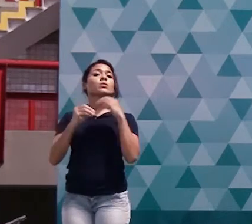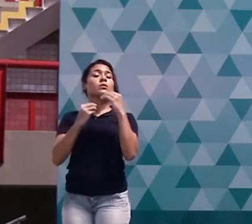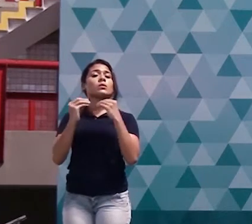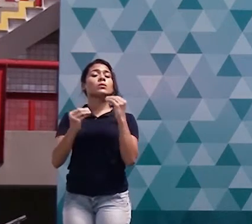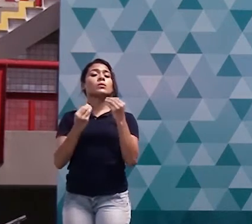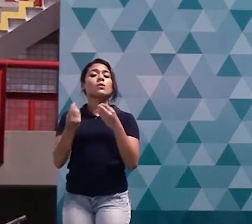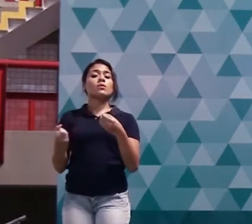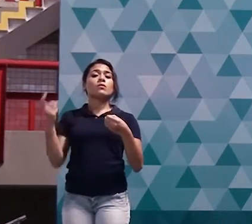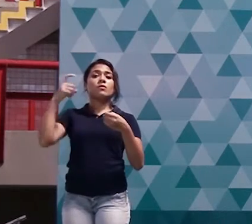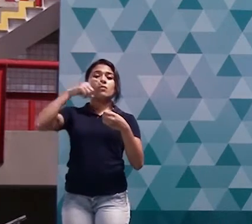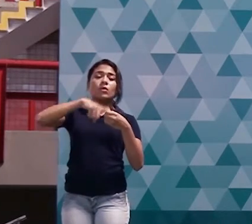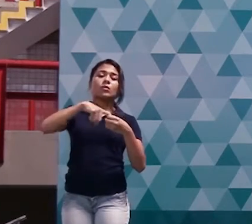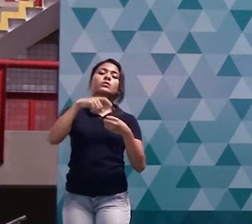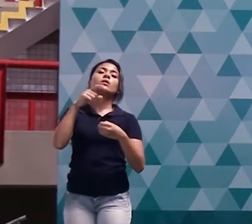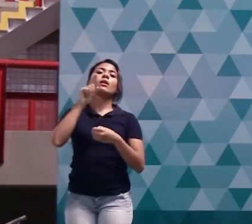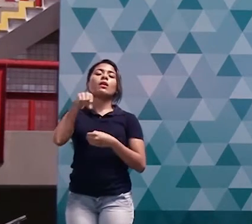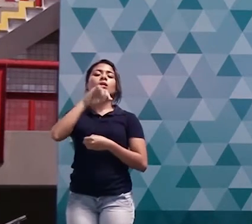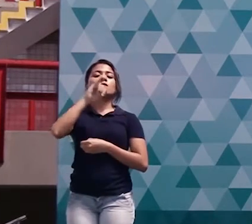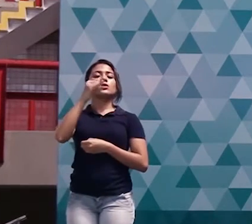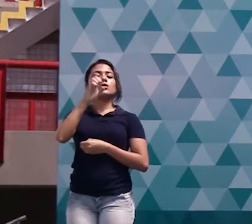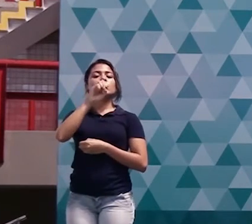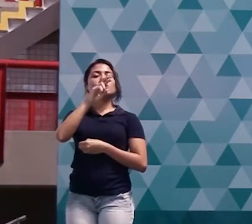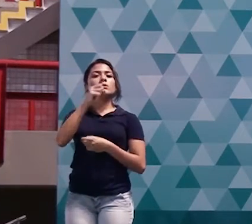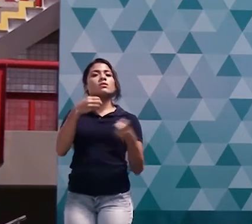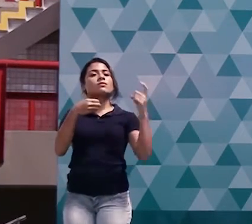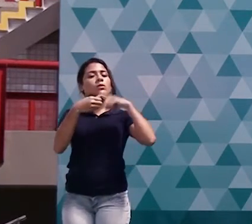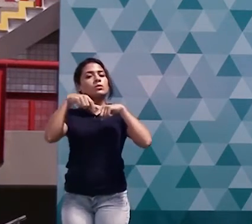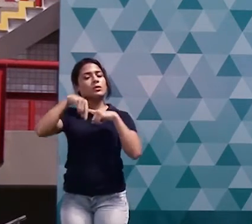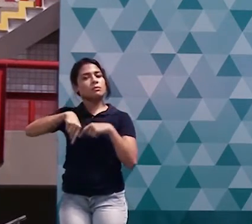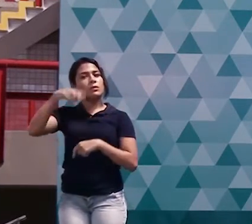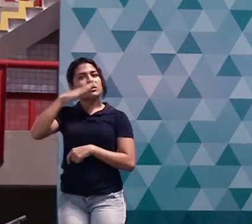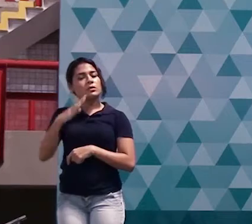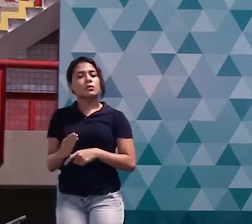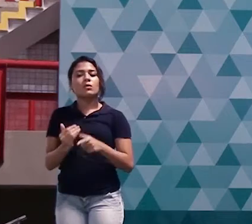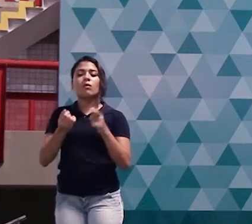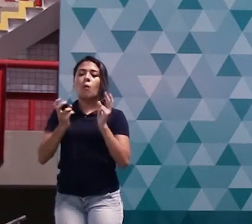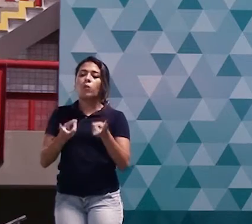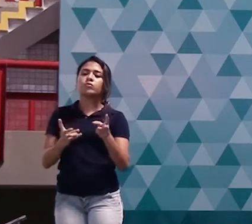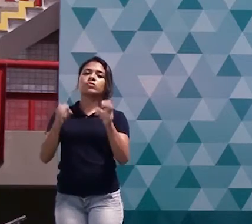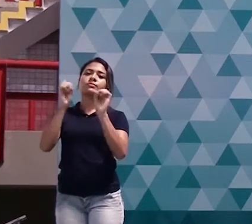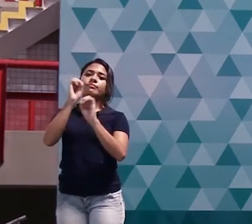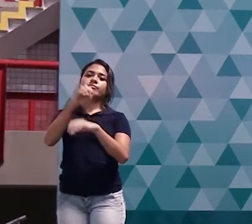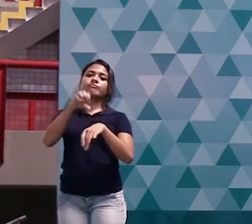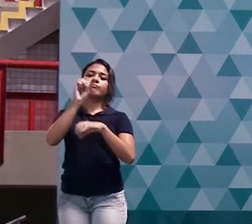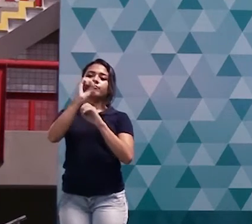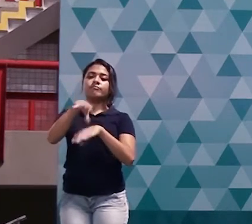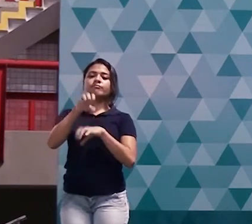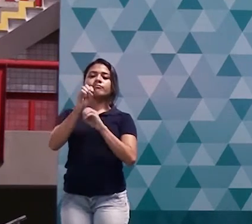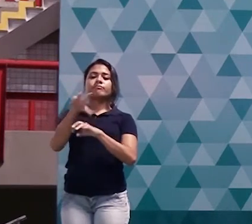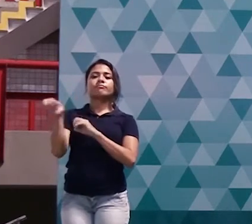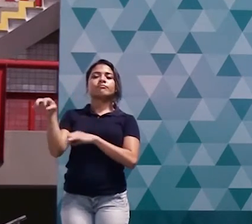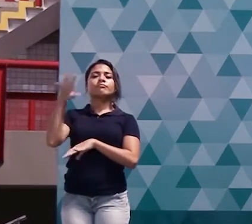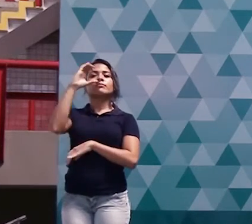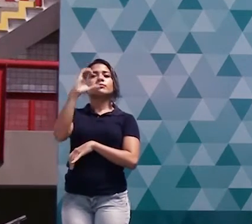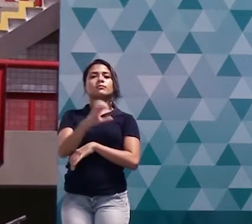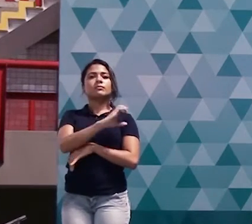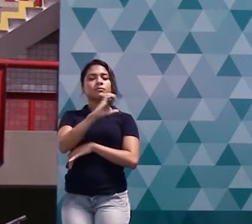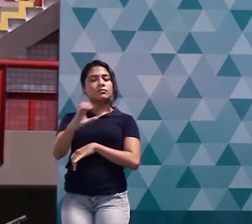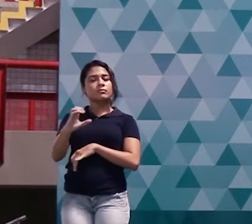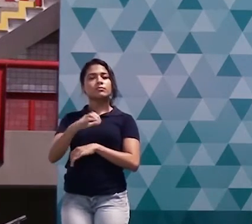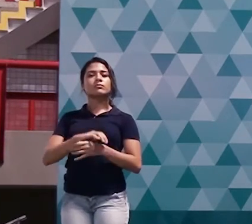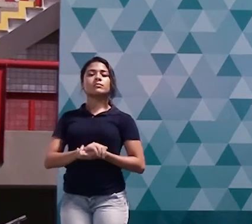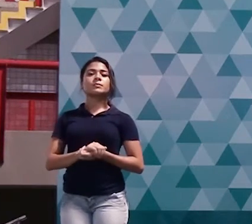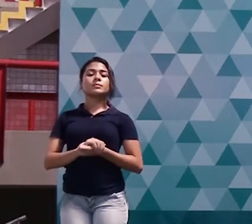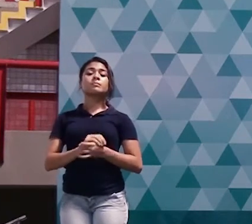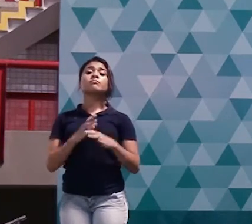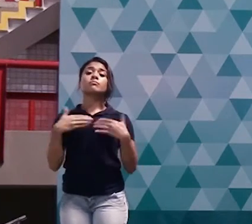para cá e continuaram a ter o processo de catequização. Pois bem, ainda falando sobre a questão da mão de obra,